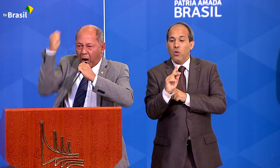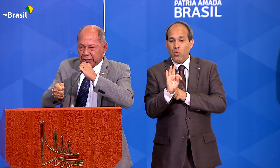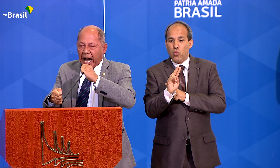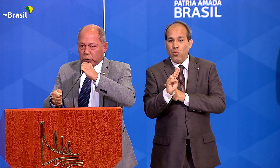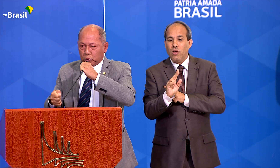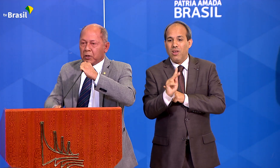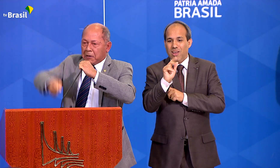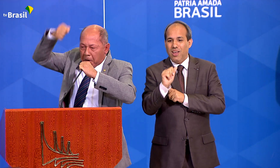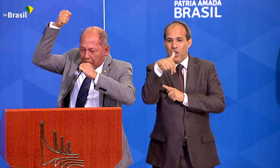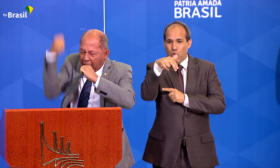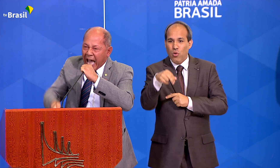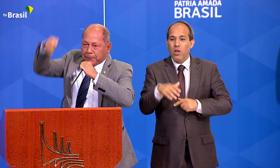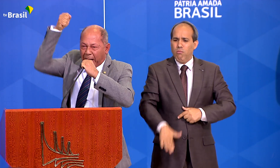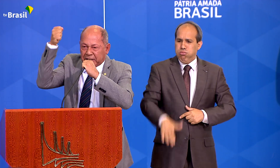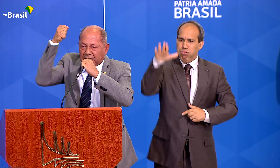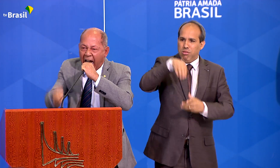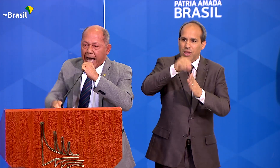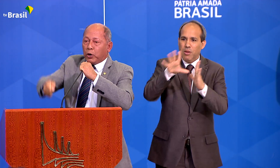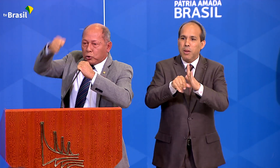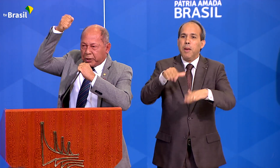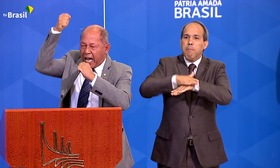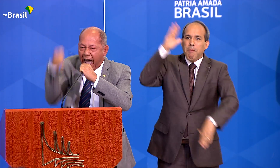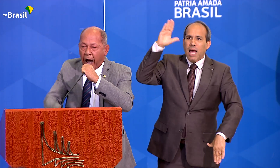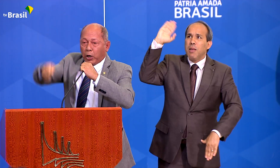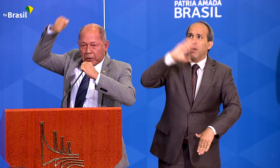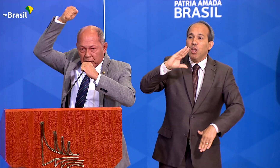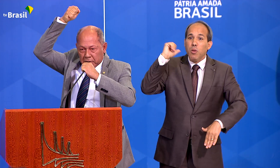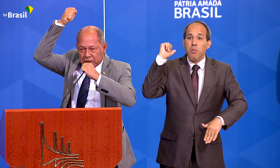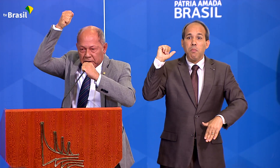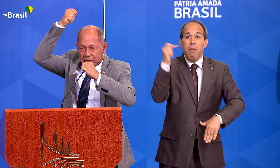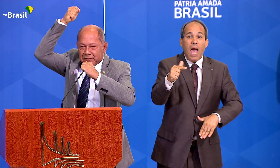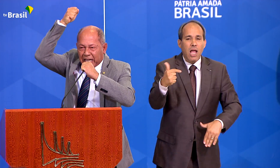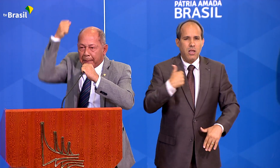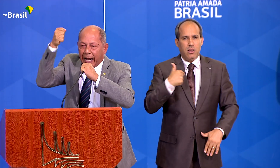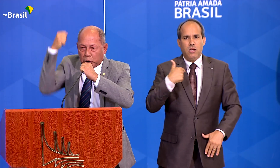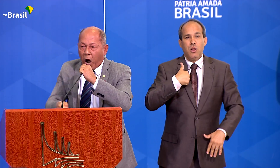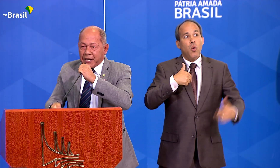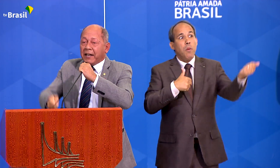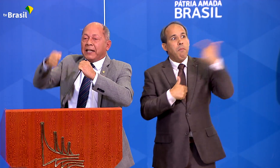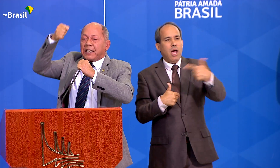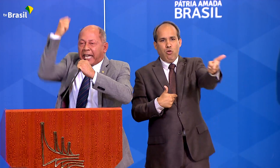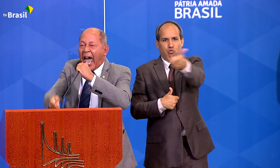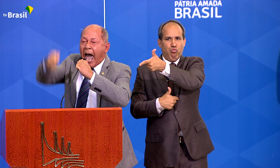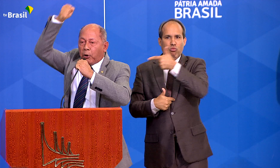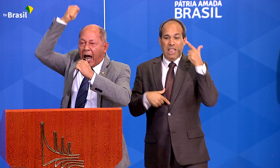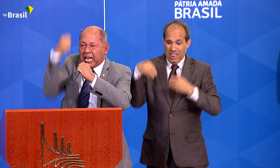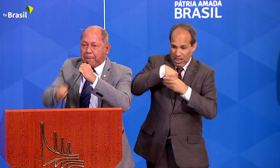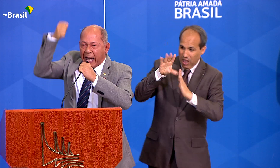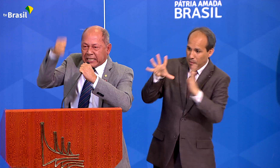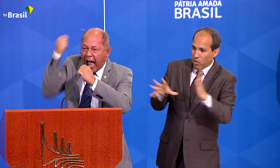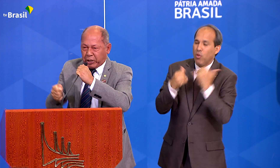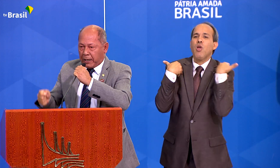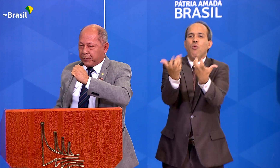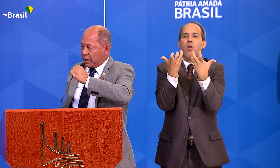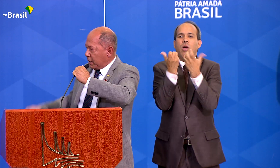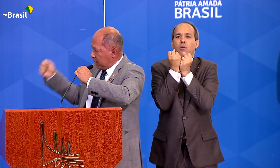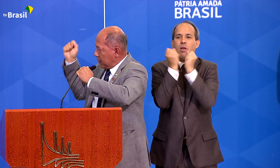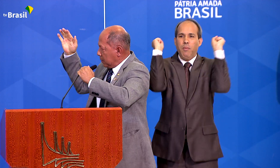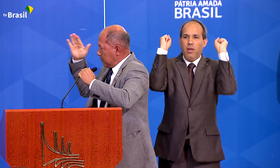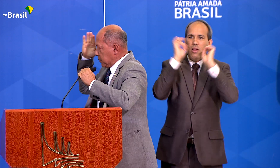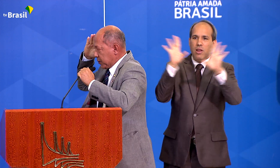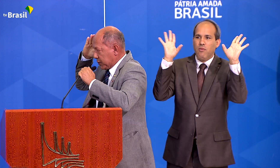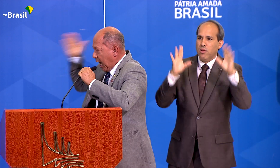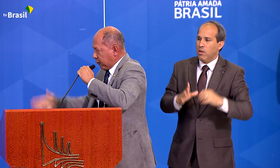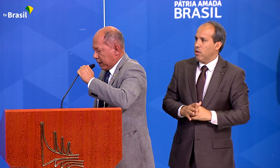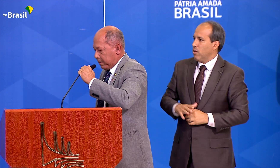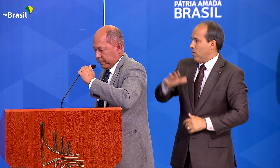Floresta porto o brasileiro porque eu dá uma doida quero a liberdade